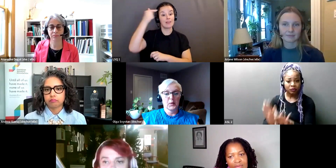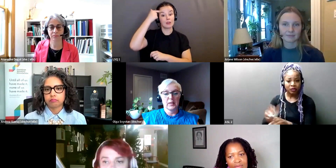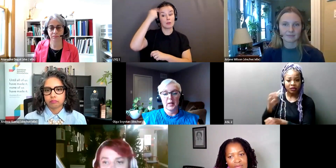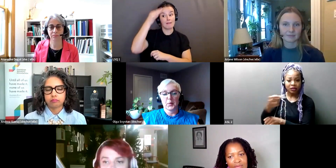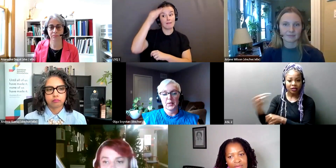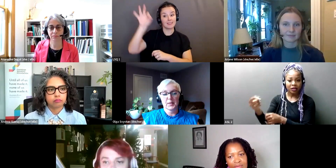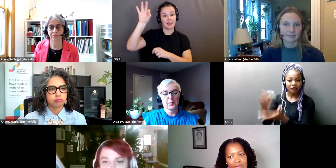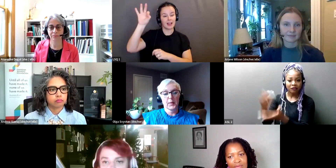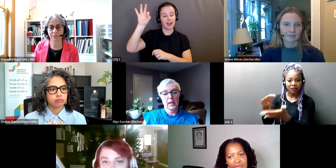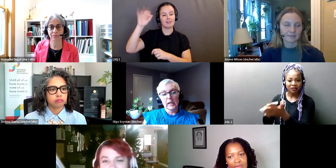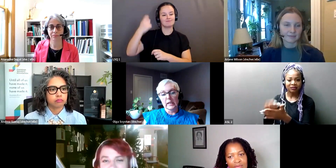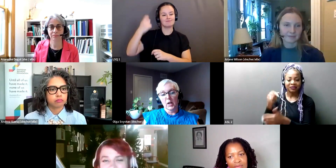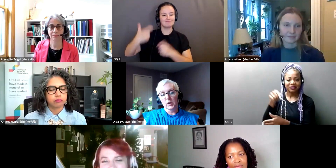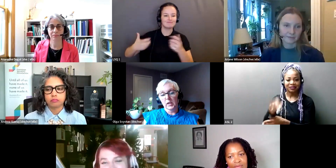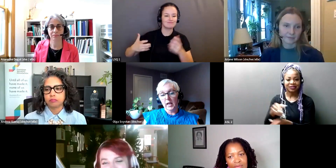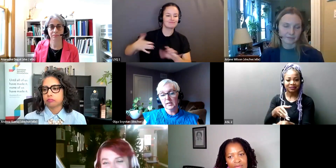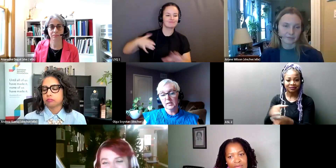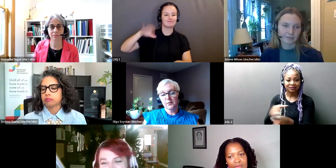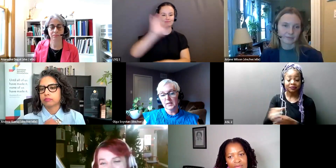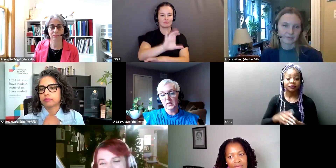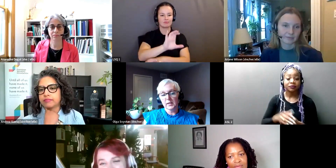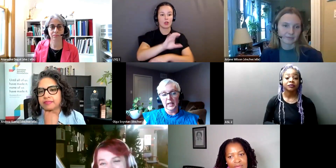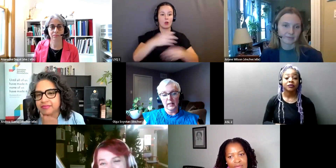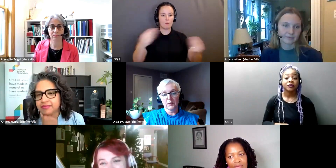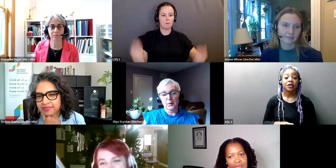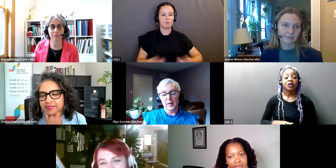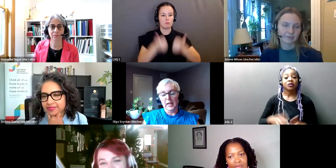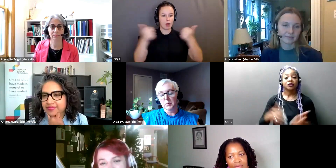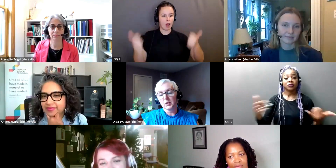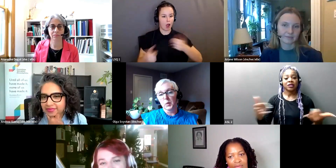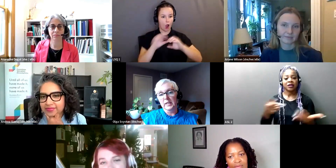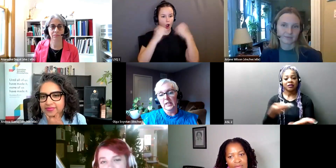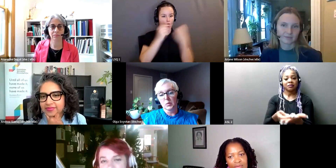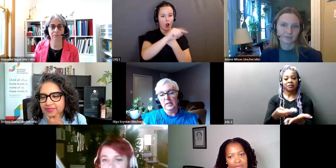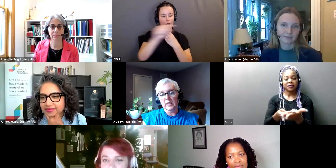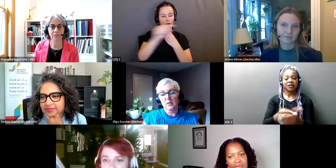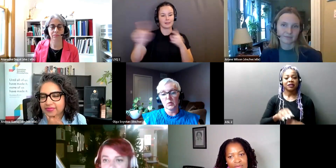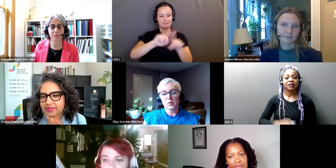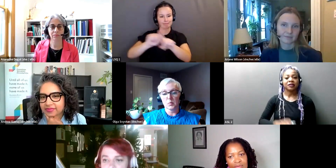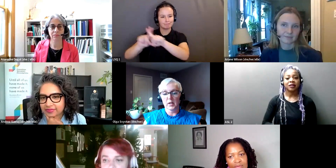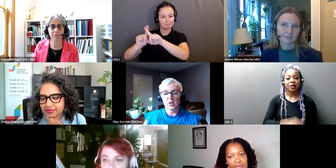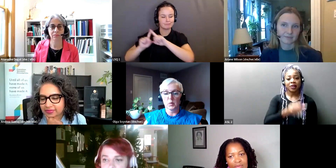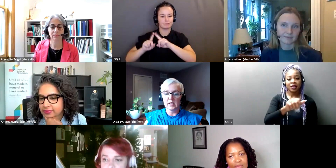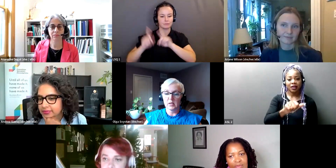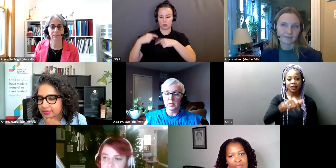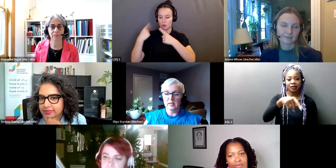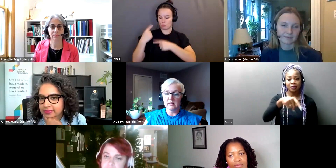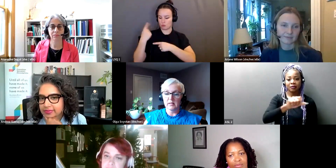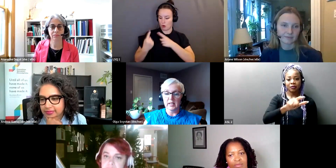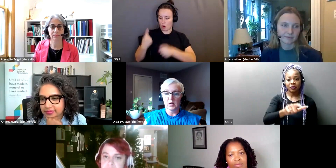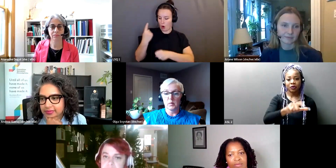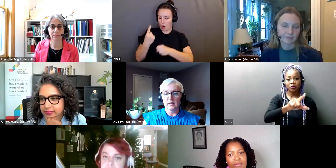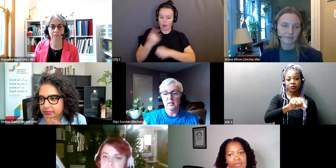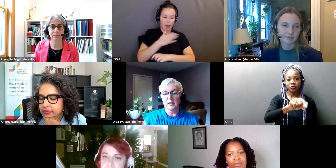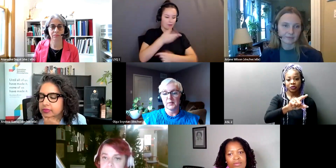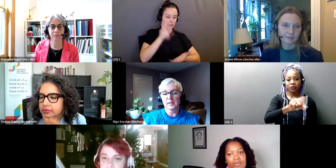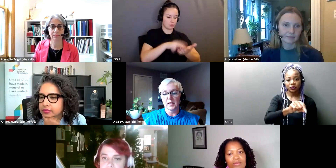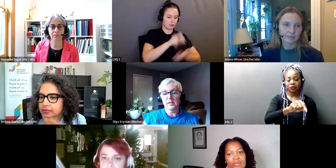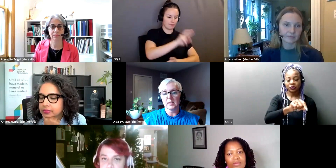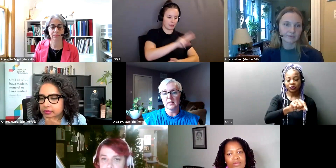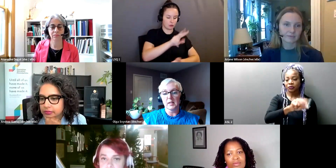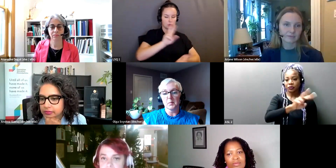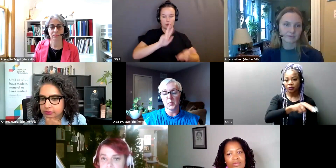gouvernement a pu financer énormément d'organismes dans le secteur. Dans la dernière année fiscale, d'avril 2022 à